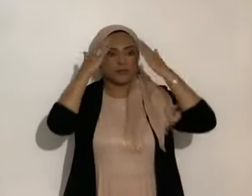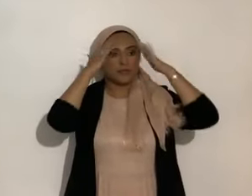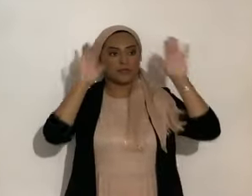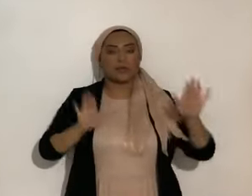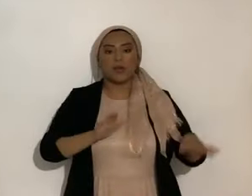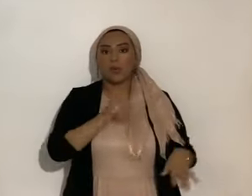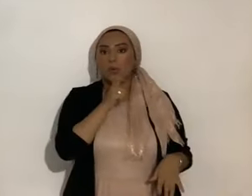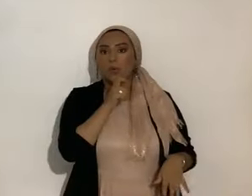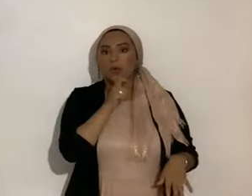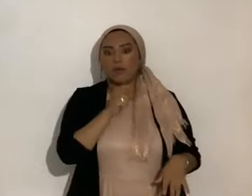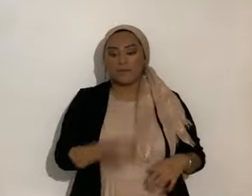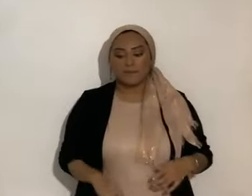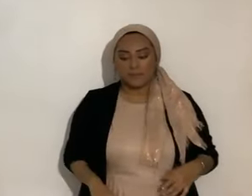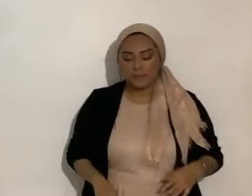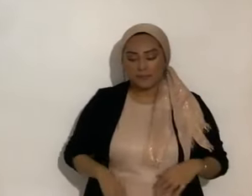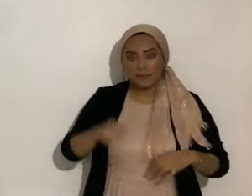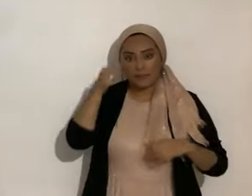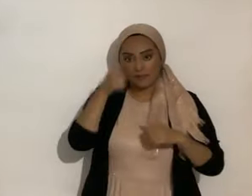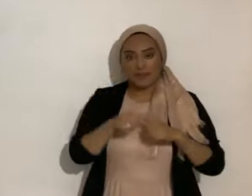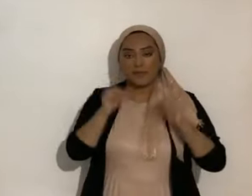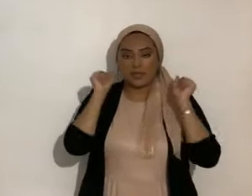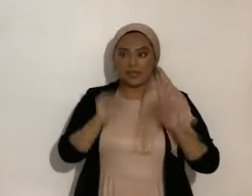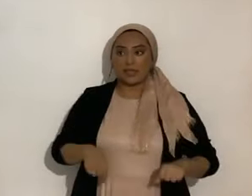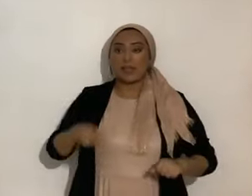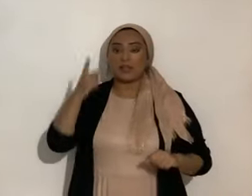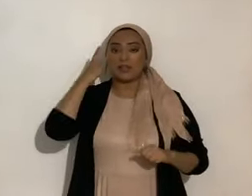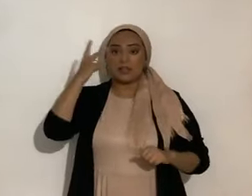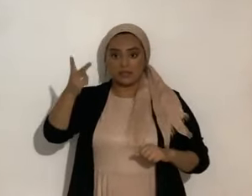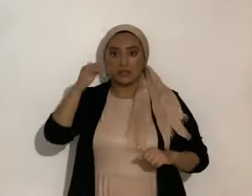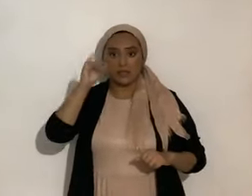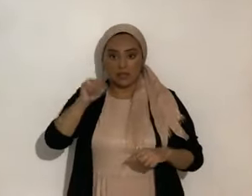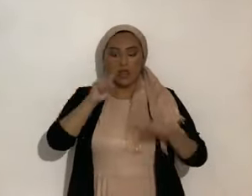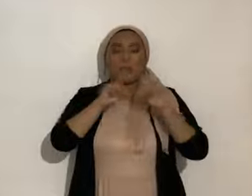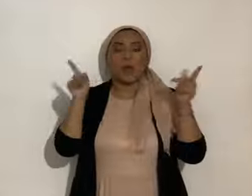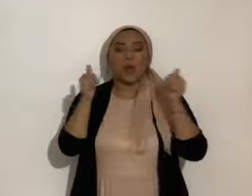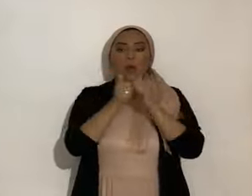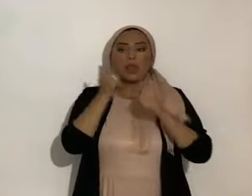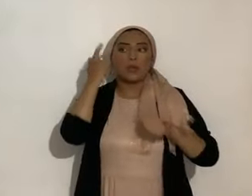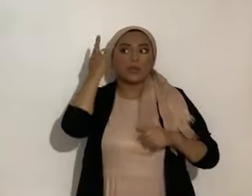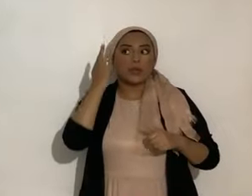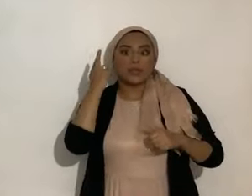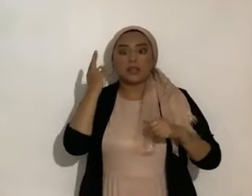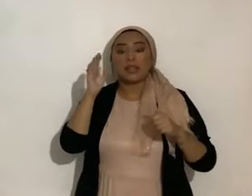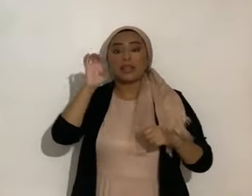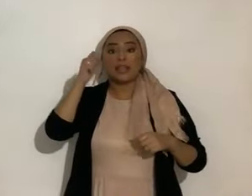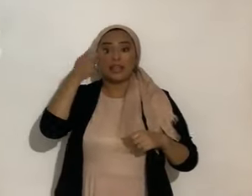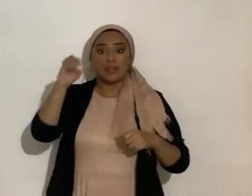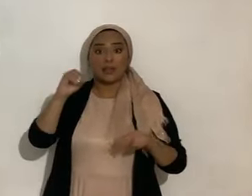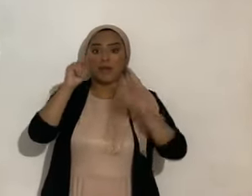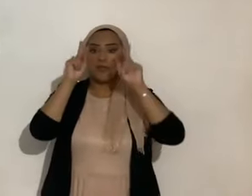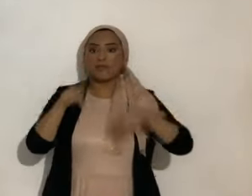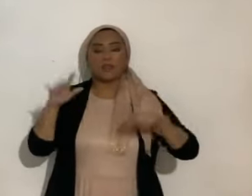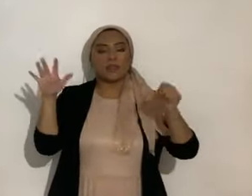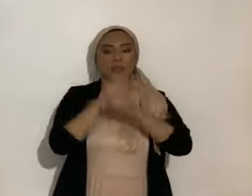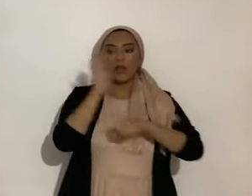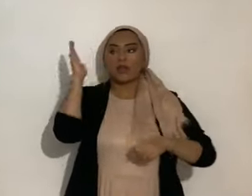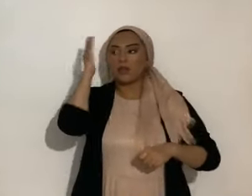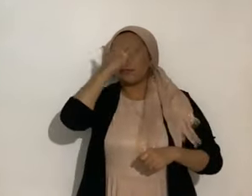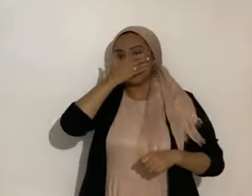fueron. Entonces recuerda, se puede ver, sí se puede ver, pero en razón. En el ego, la persona está totalmente